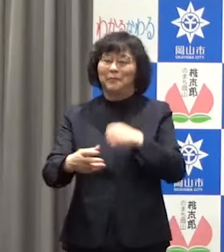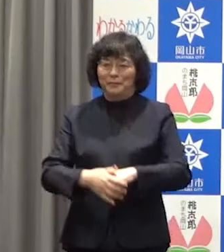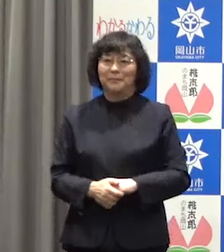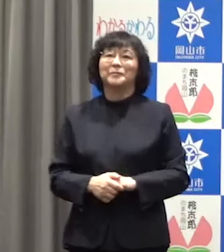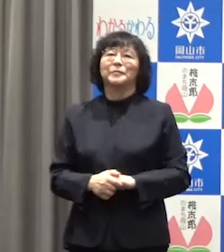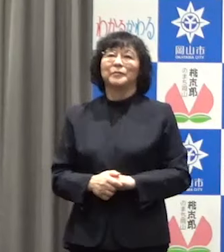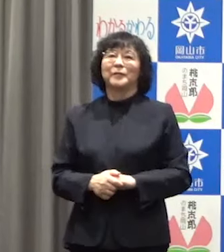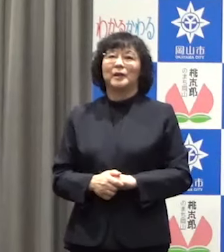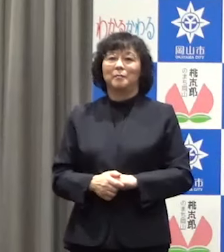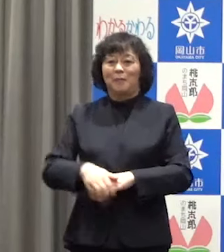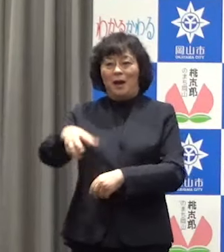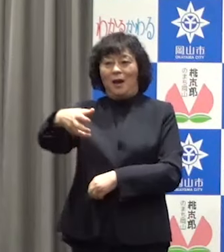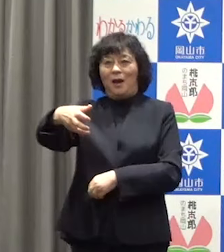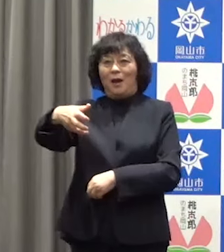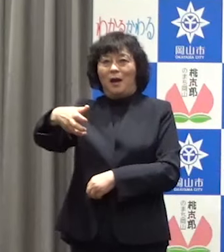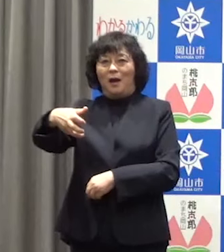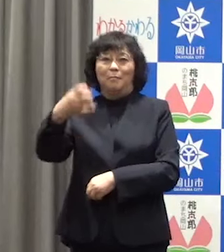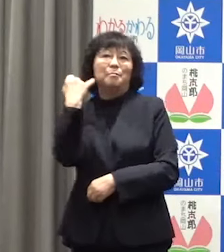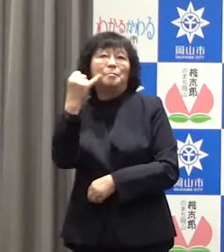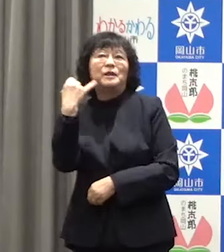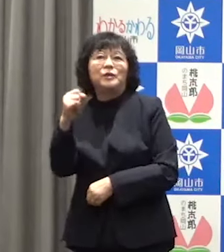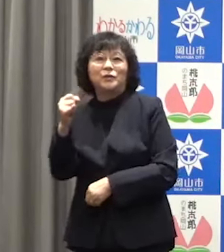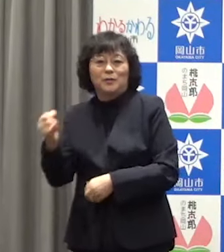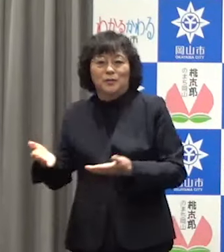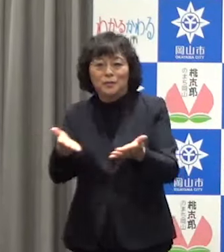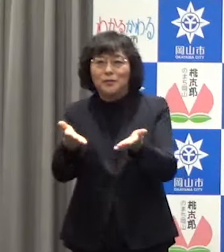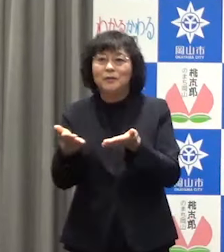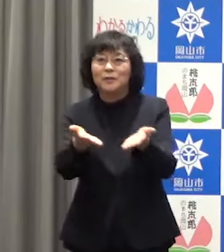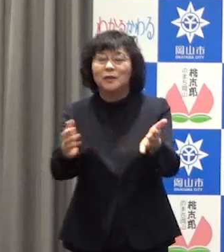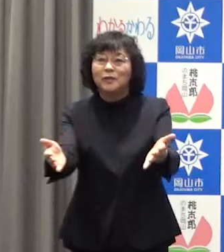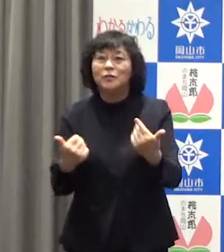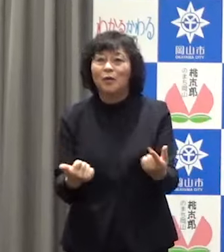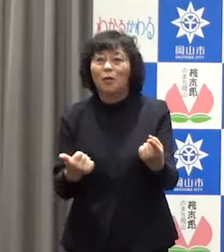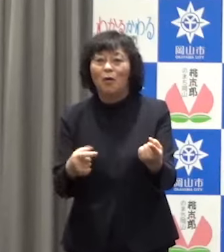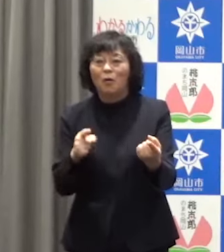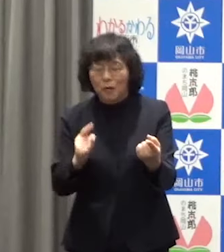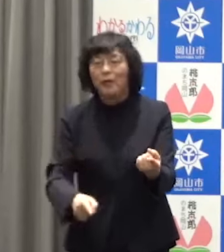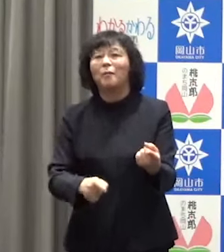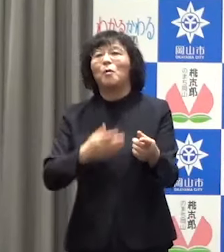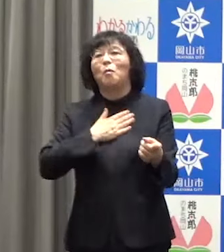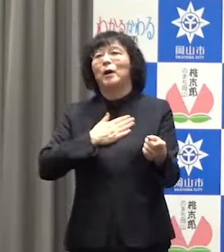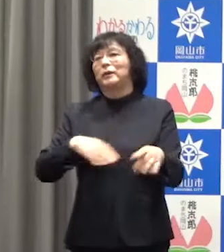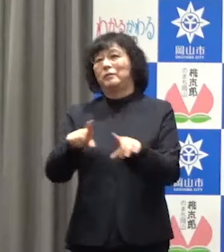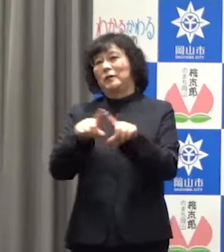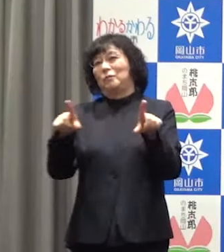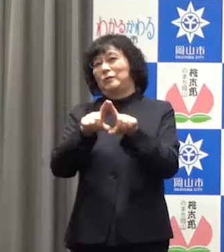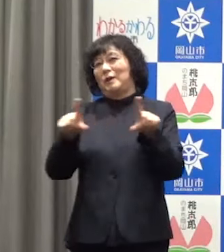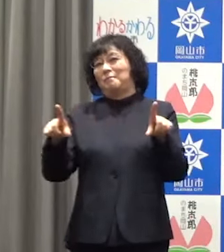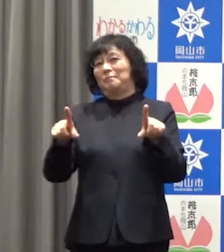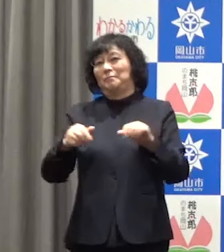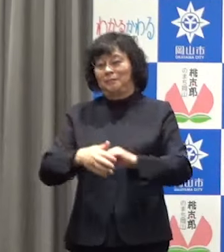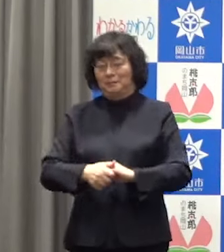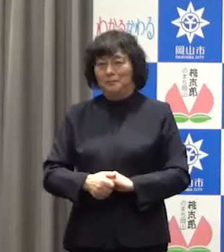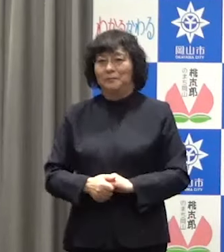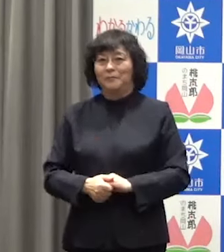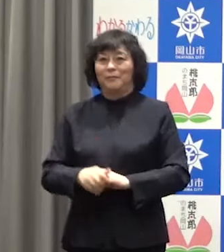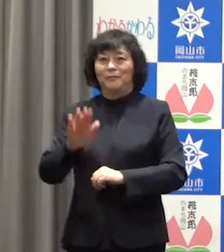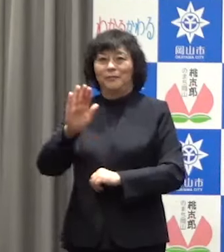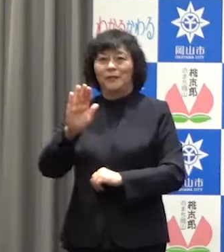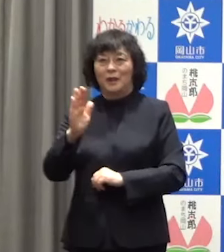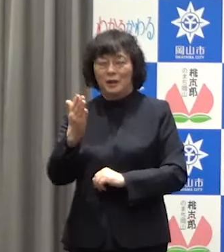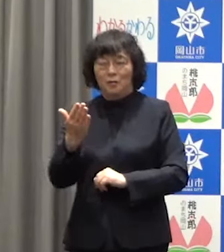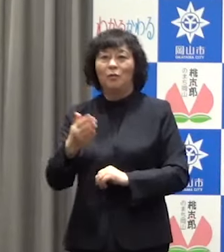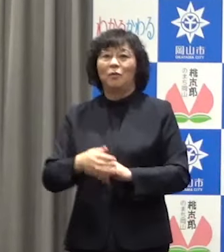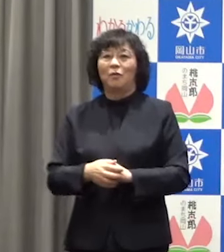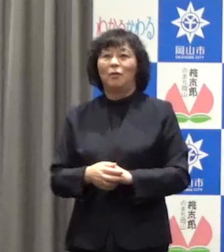ね、こういったところはもう最初から分かってもうすぐに行ってるんですけど、この20名の範囲